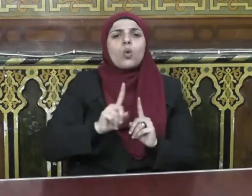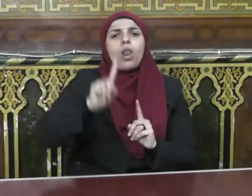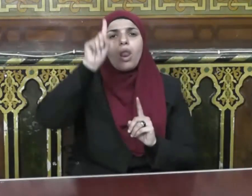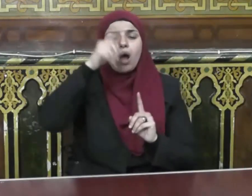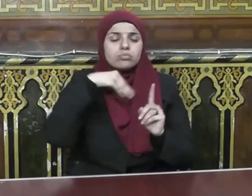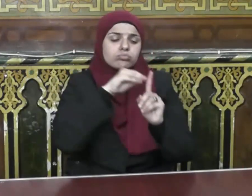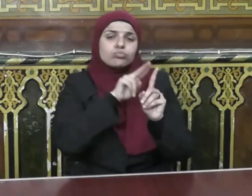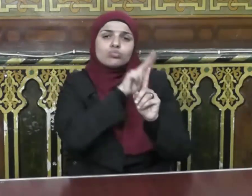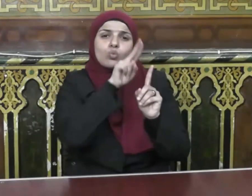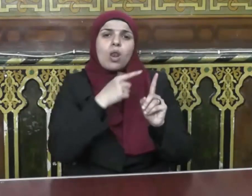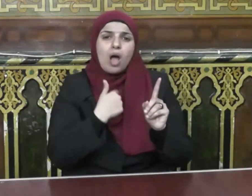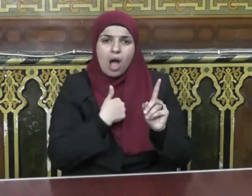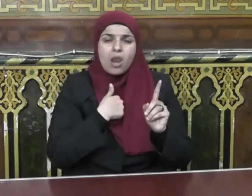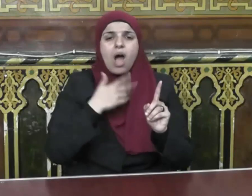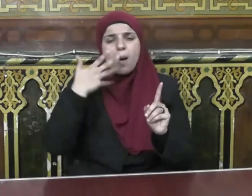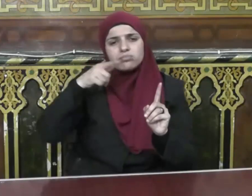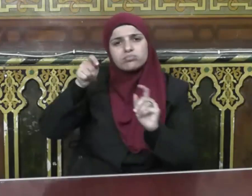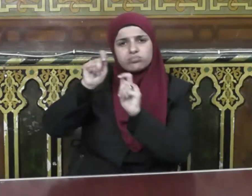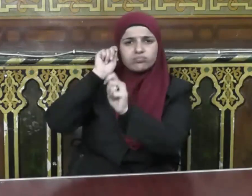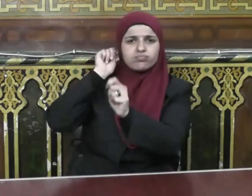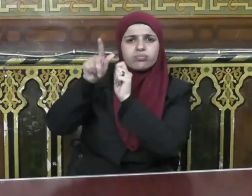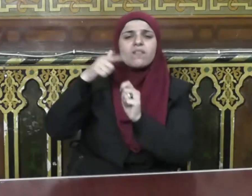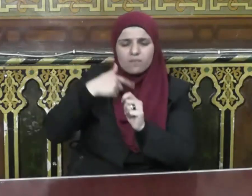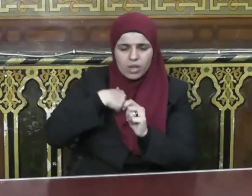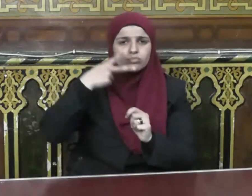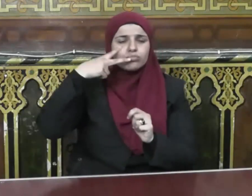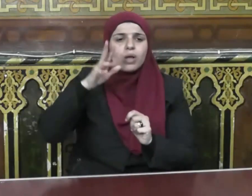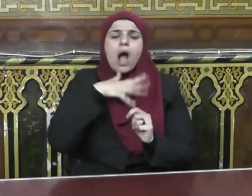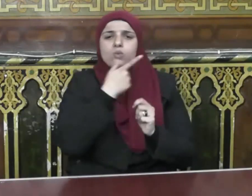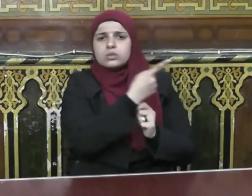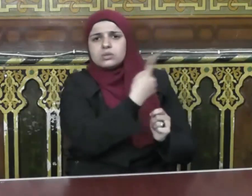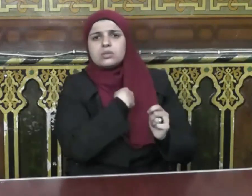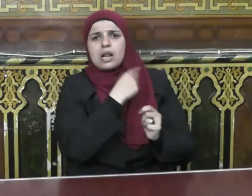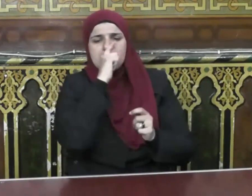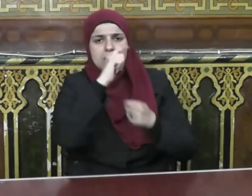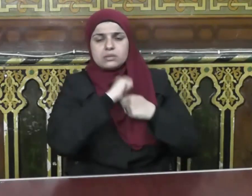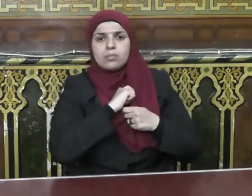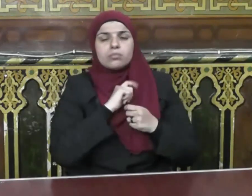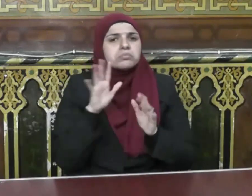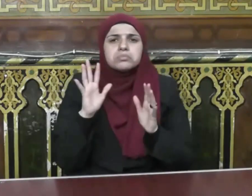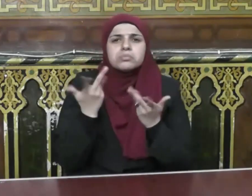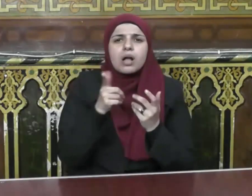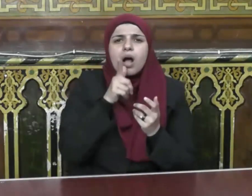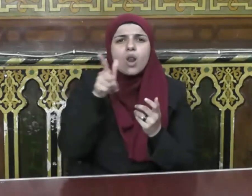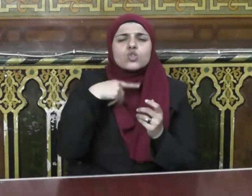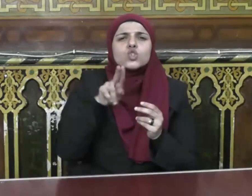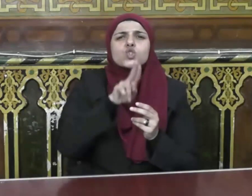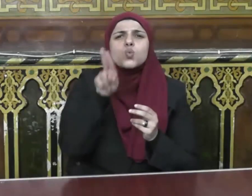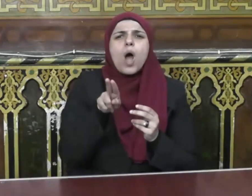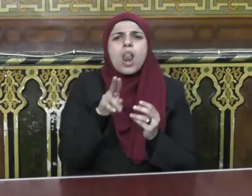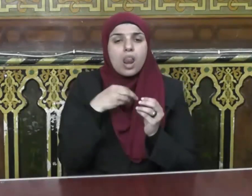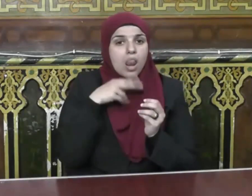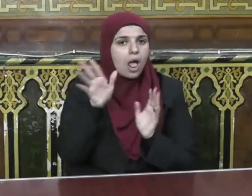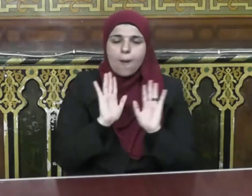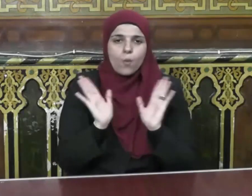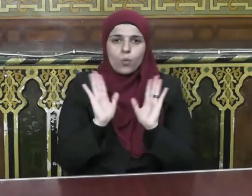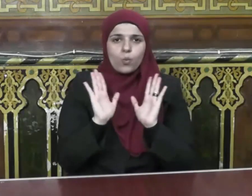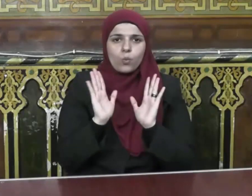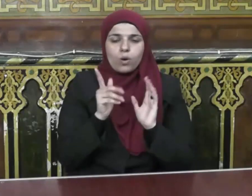إني أصبت حداً فأقمه علي. قال: ولم يسأله عنه، وحضرت